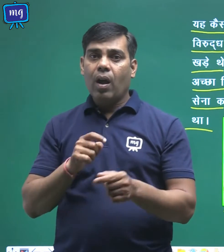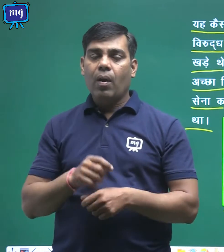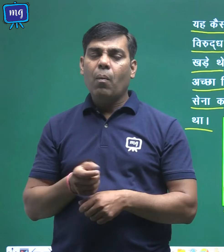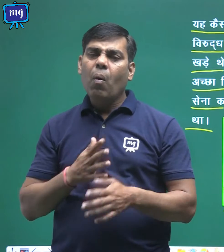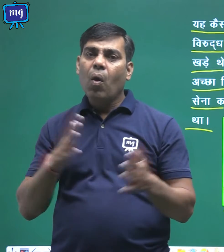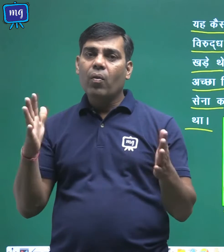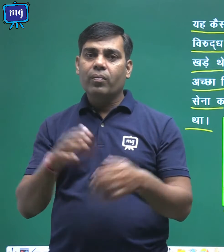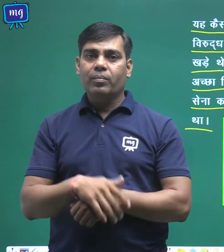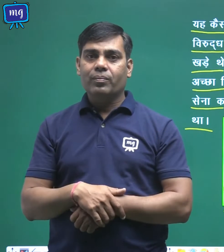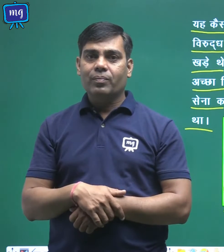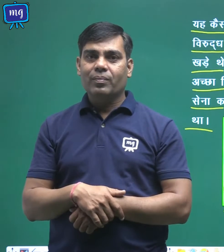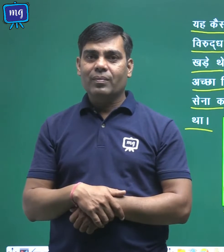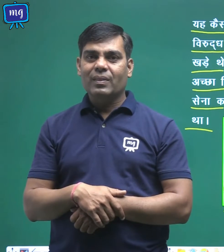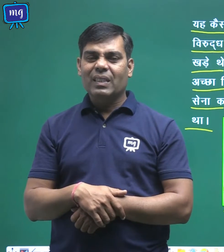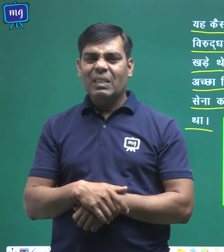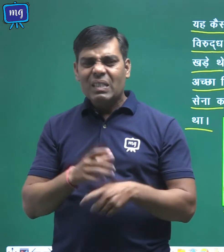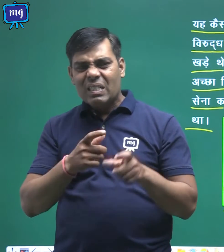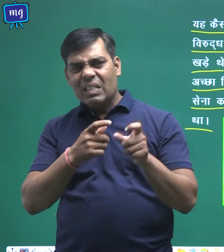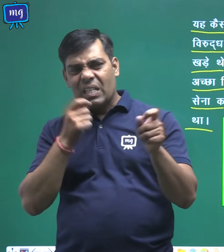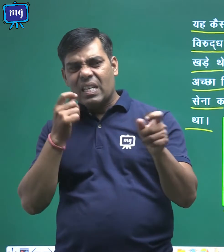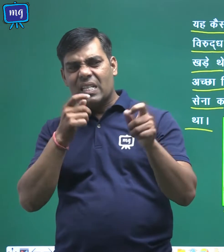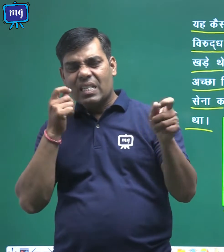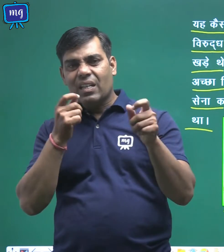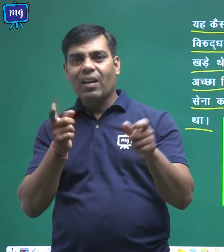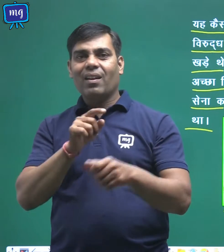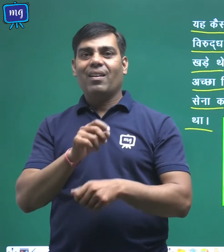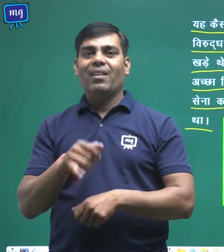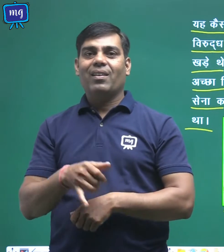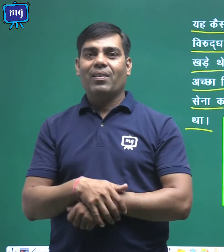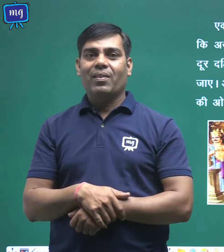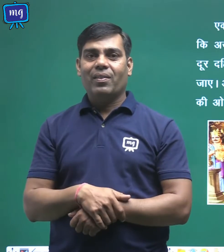बहुत नुकसान कर रहा है।